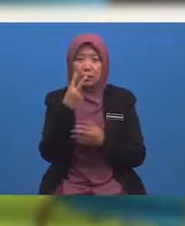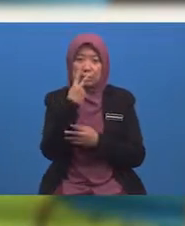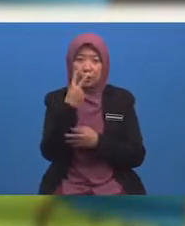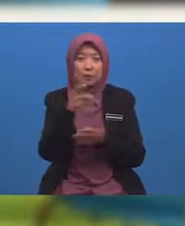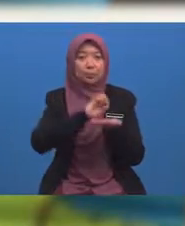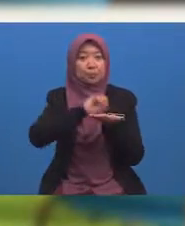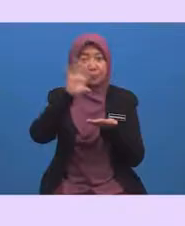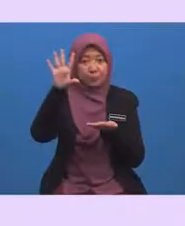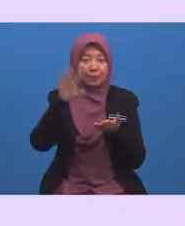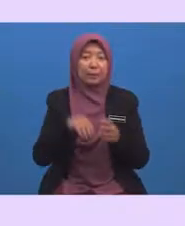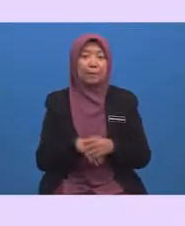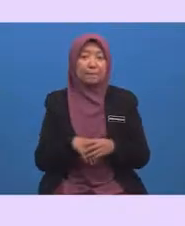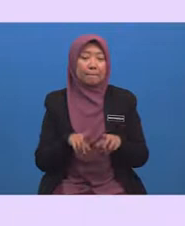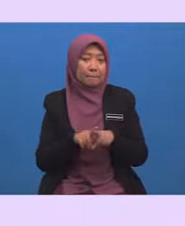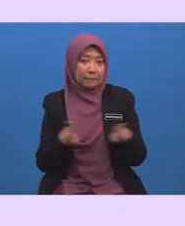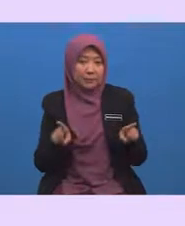perbezaan tersebut.